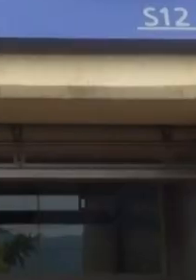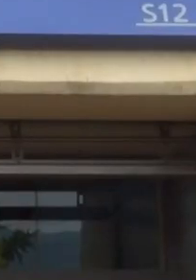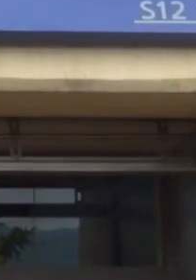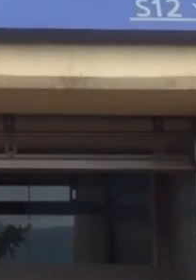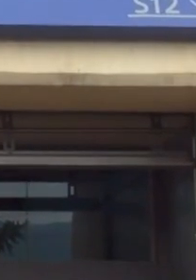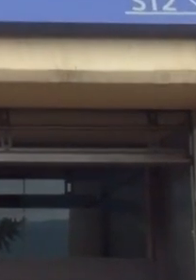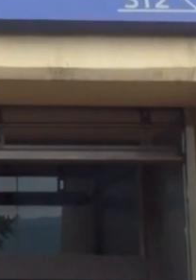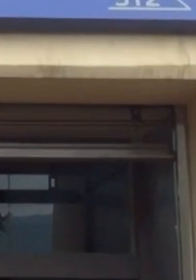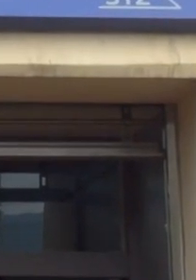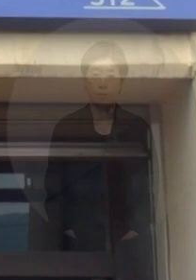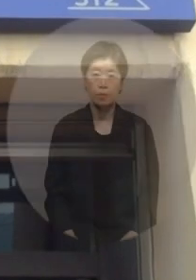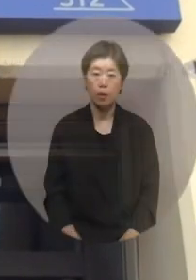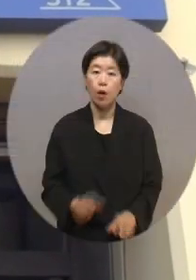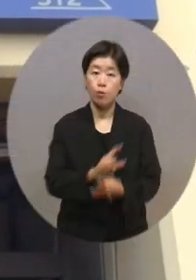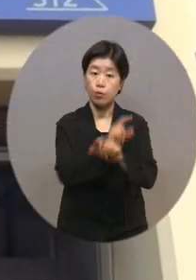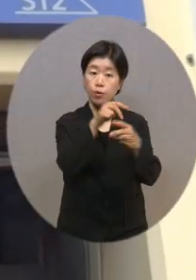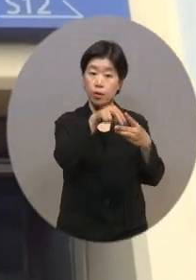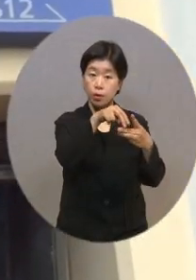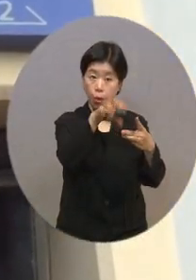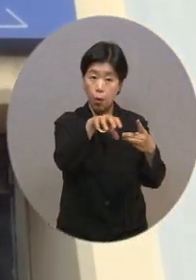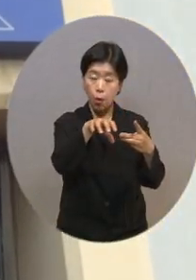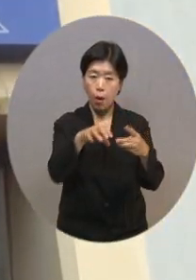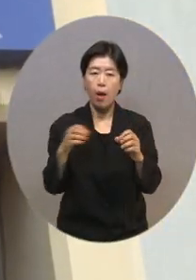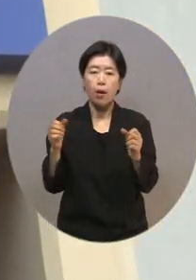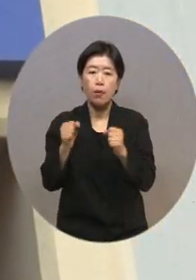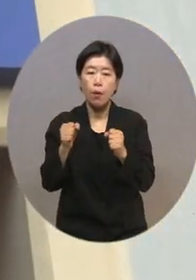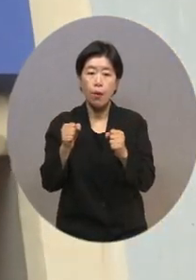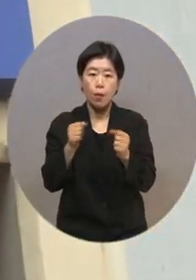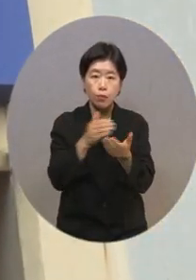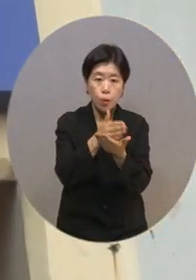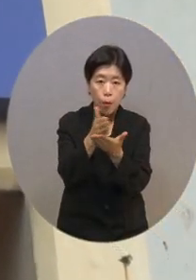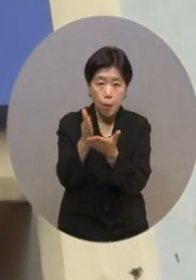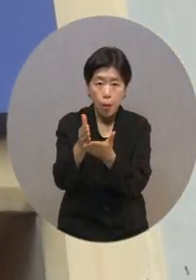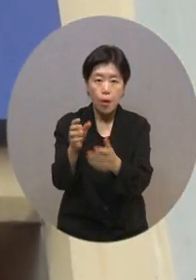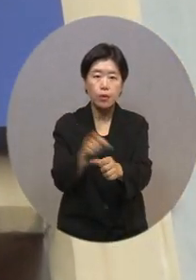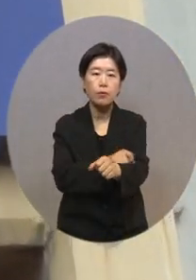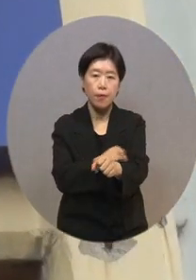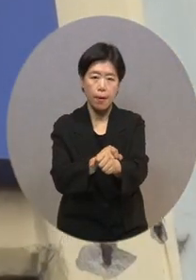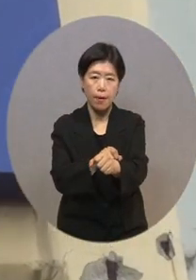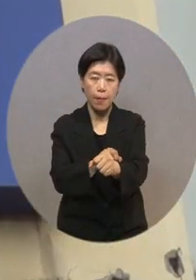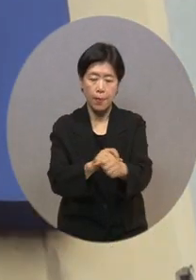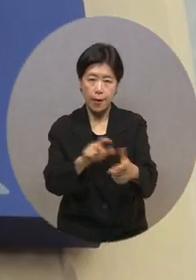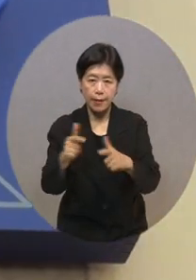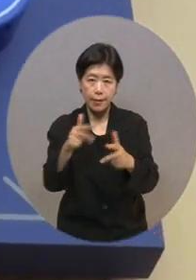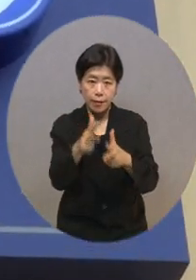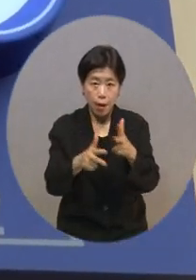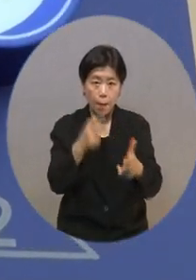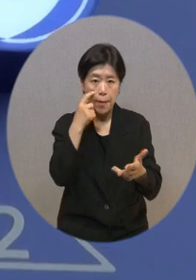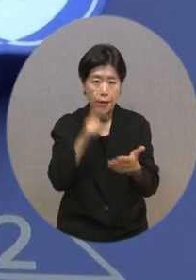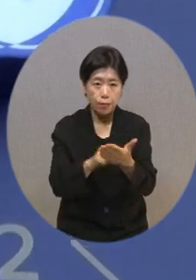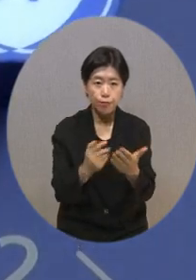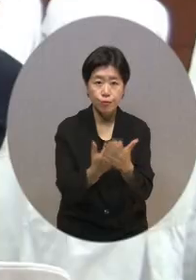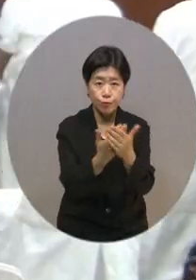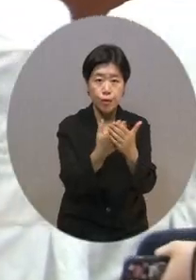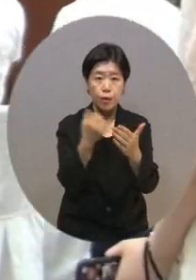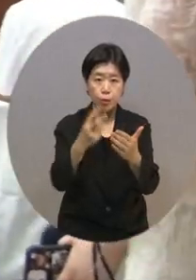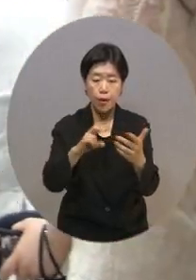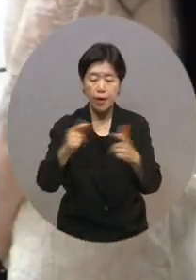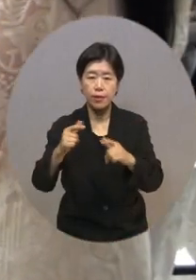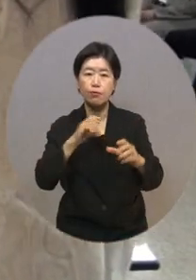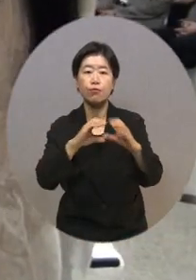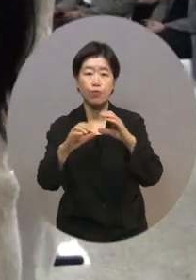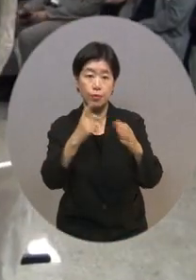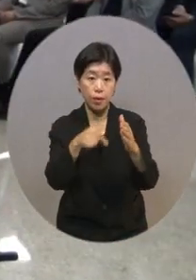하겠습니다. 북부센터는 동계 스포츠 종목 특화 체육사업 발굴 추진과 북부체육인의 소통 창구로서